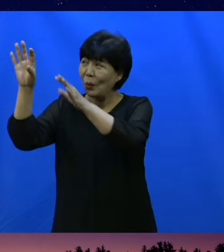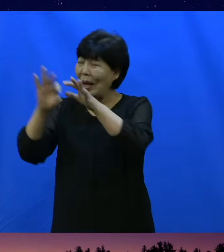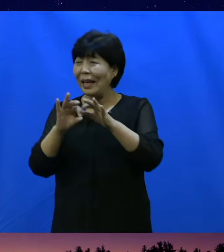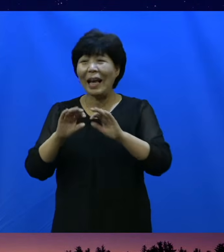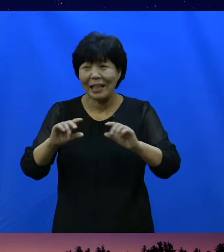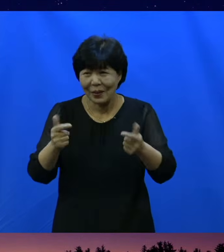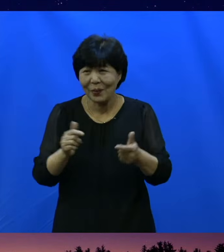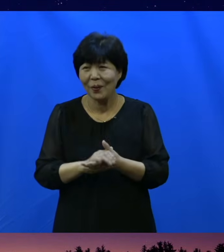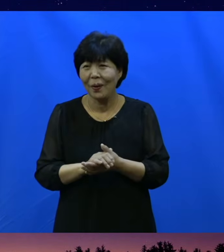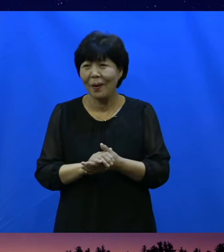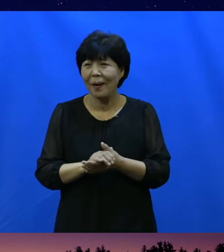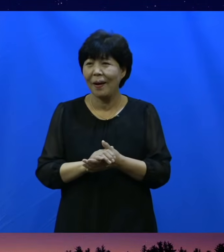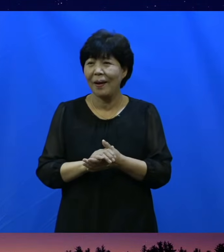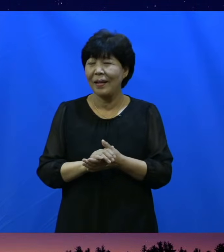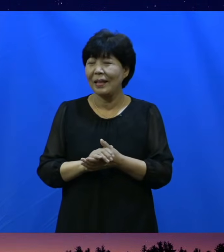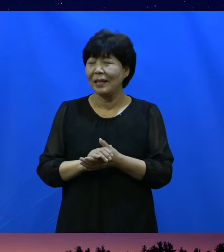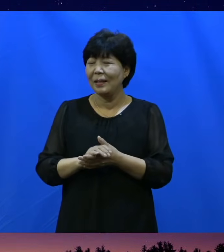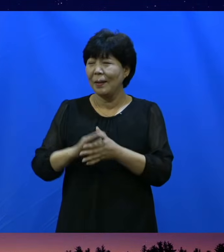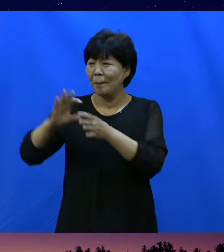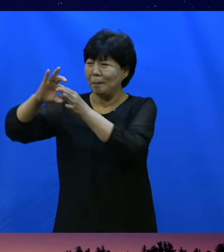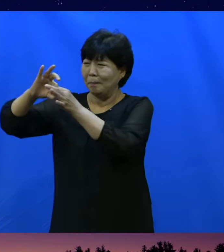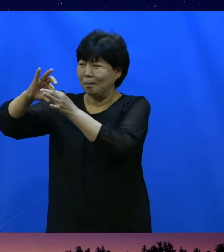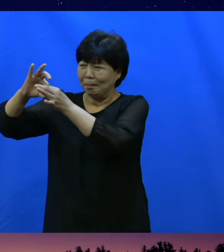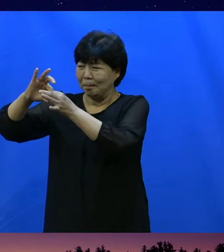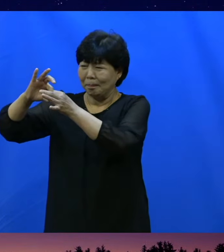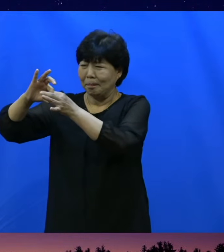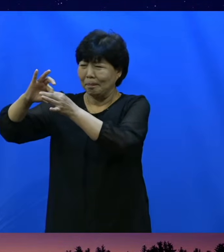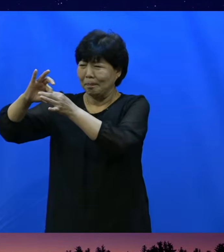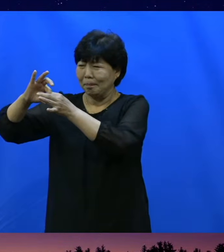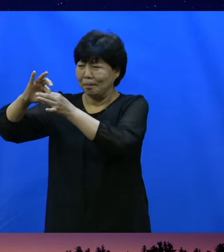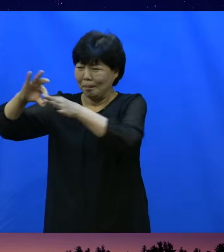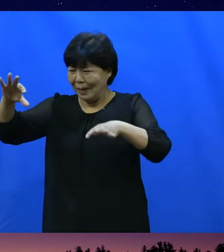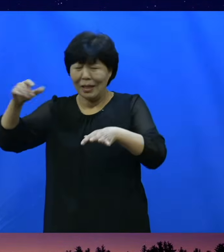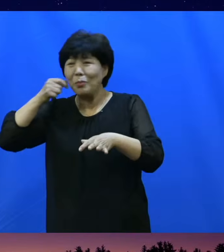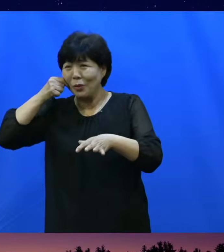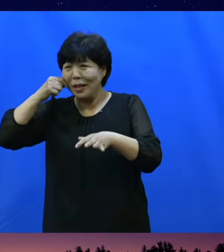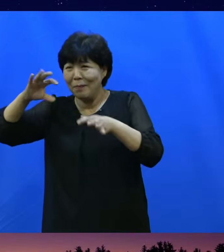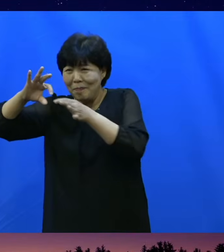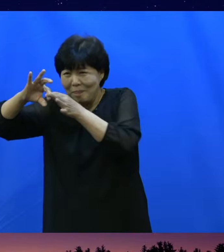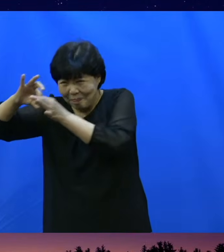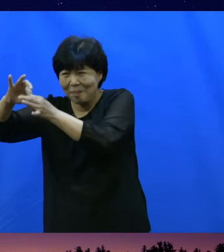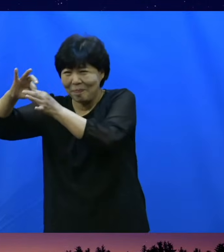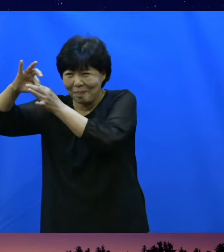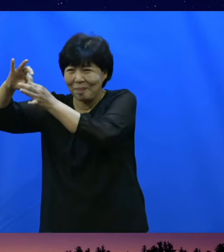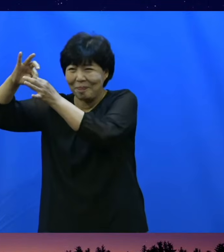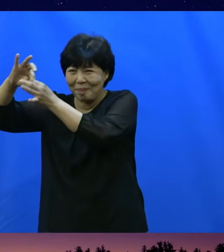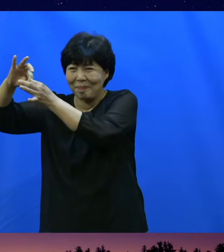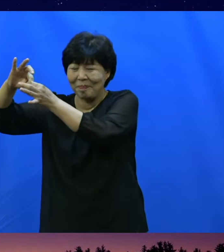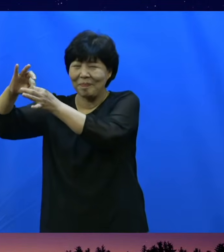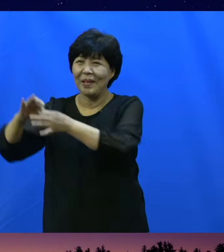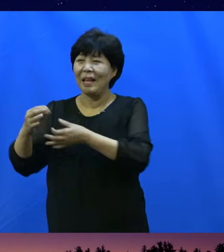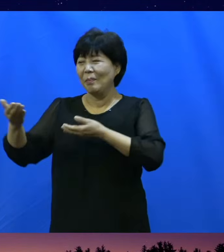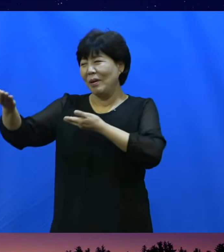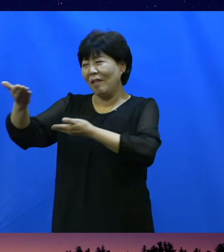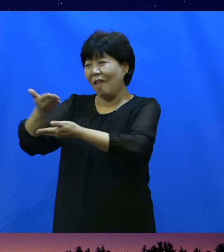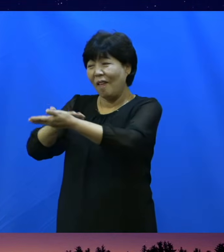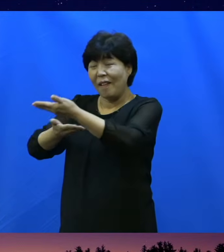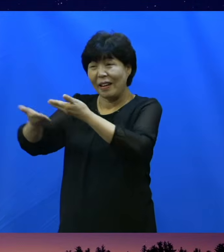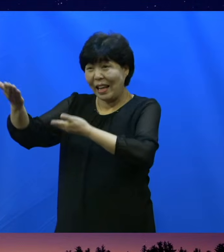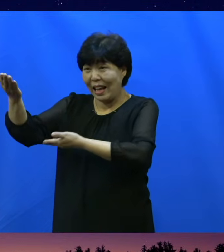이제는 뗄래야 뗄 수 없는 관계 안에 있어요. 하나님과 우리의 관계는요, 거래 관계가 아니에요. 거래